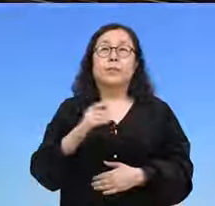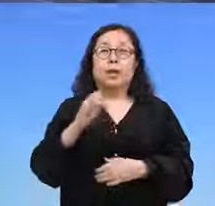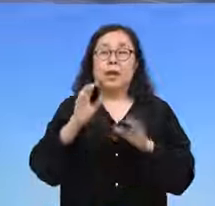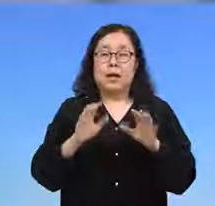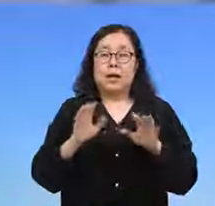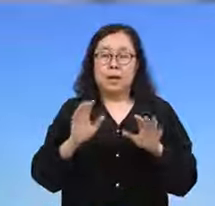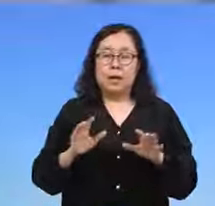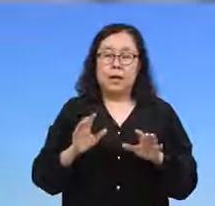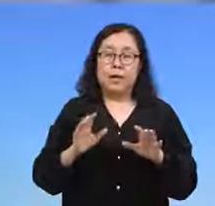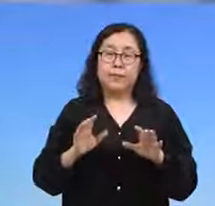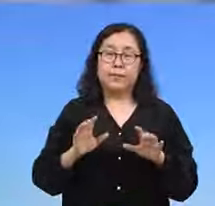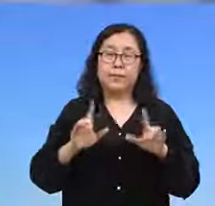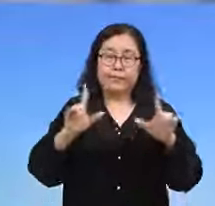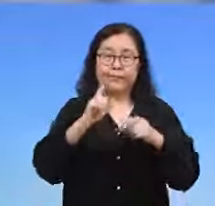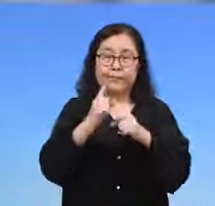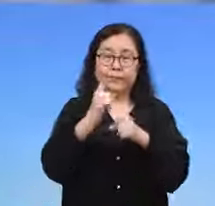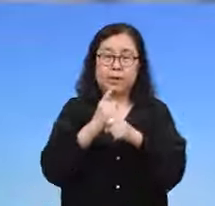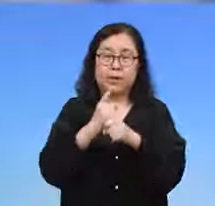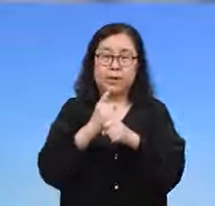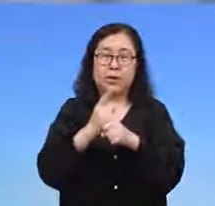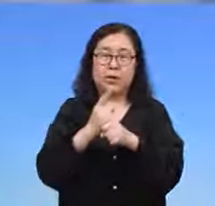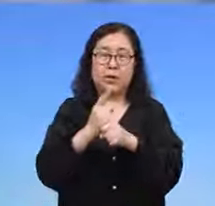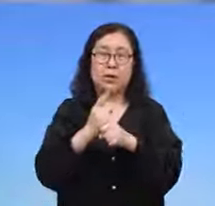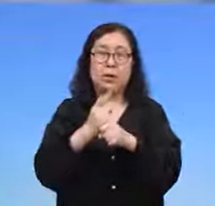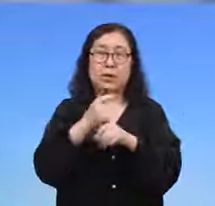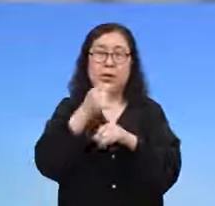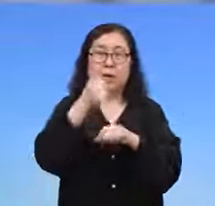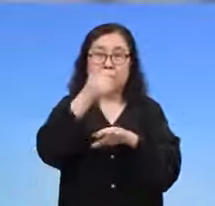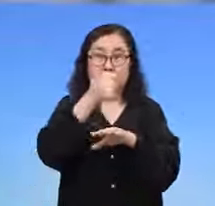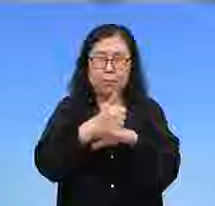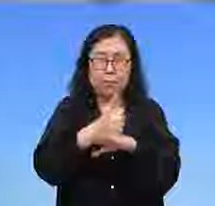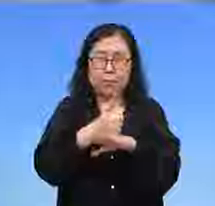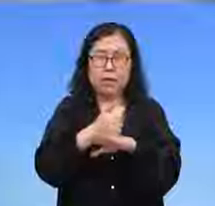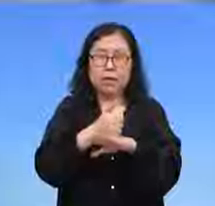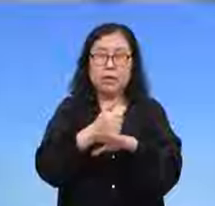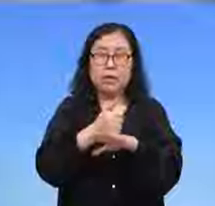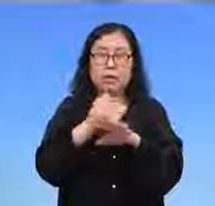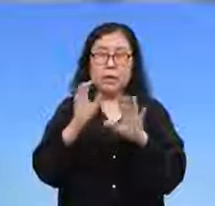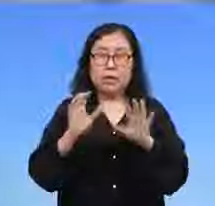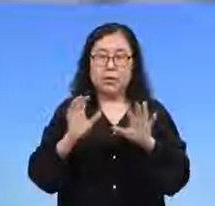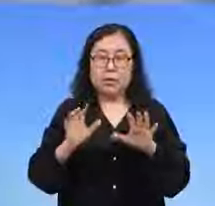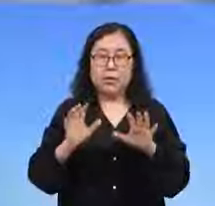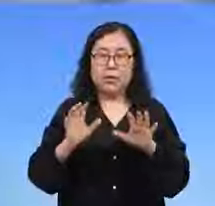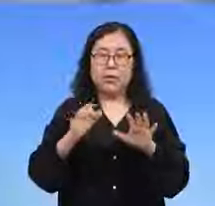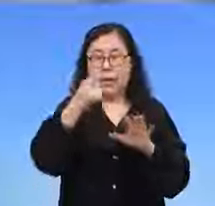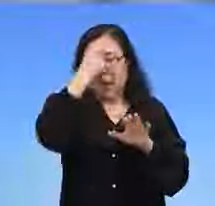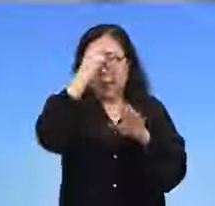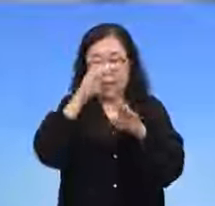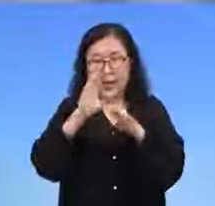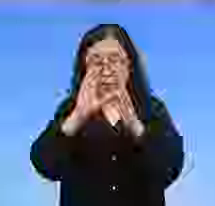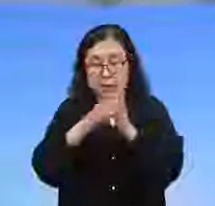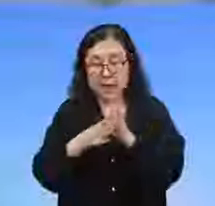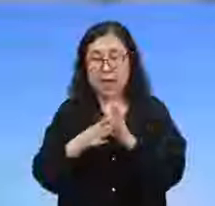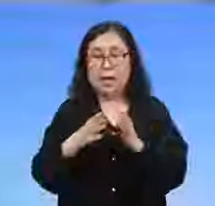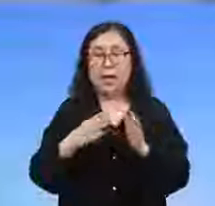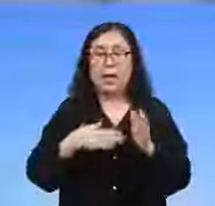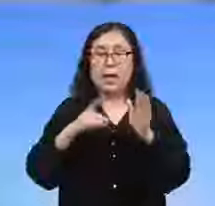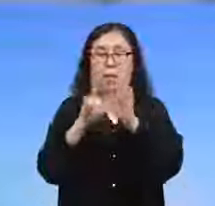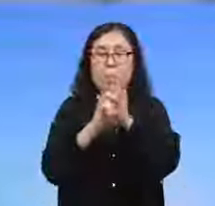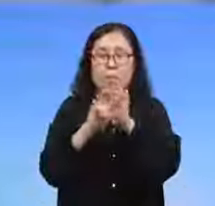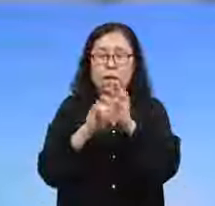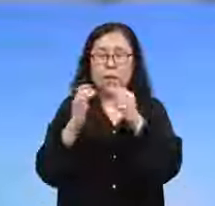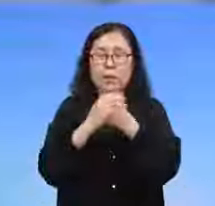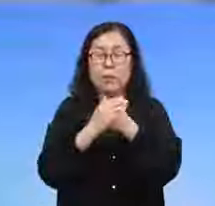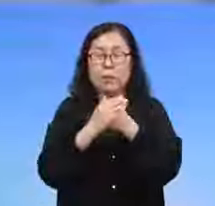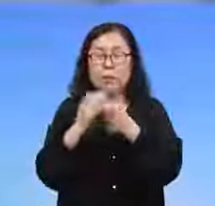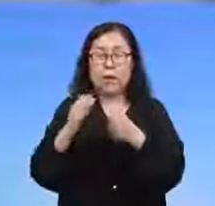한 해를 마무리하는 이 예배에 지난 1년 코로나19 때문에 아팠고 상했고 좌절됐고 나는 아시아로 가기를